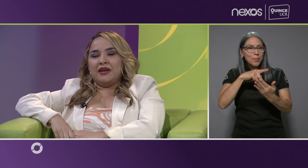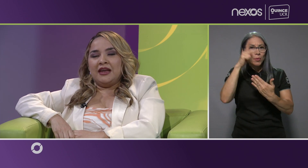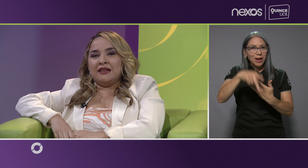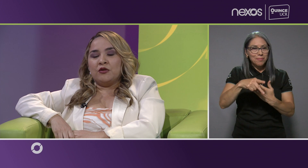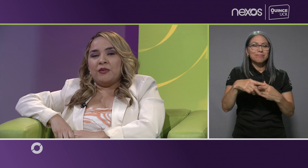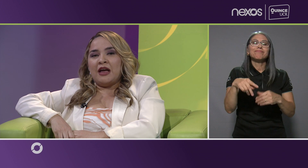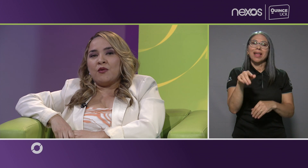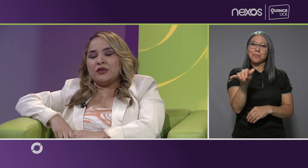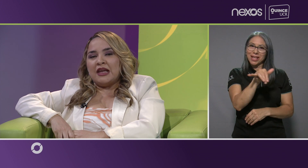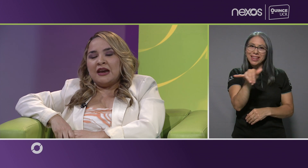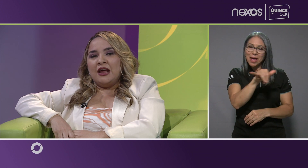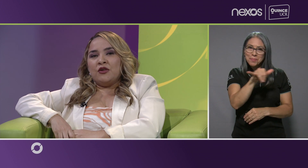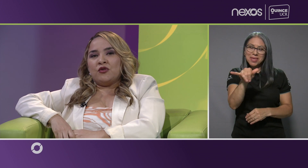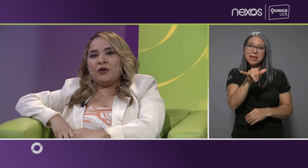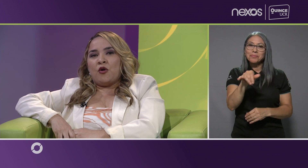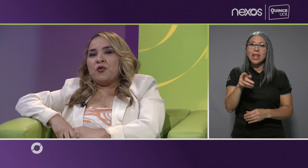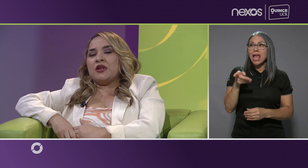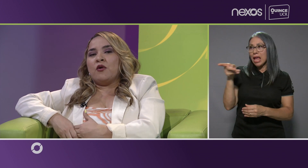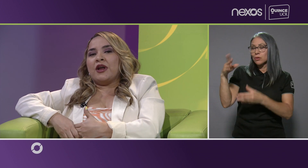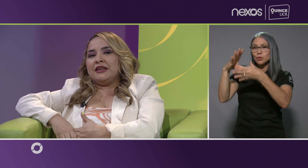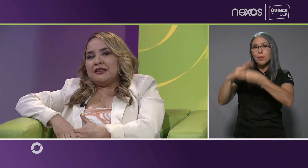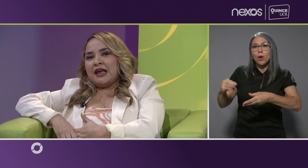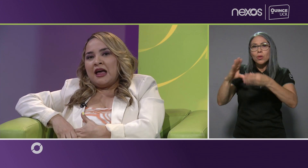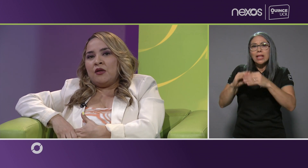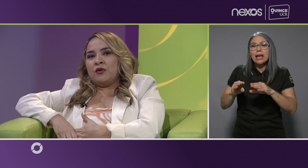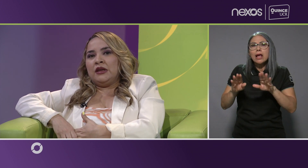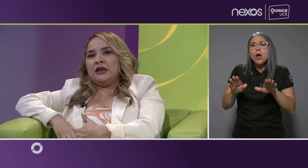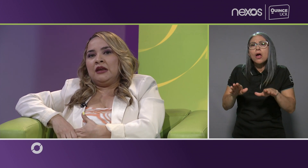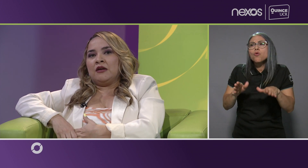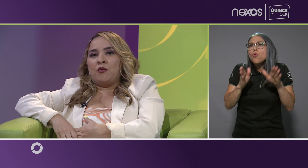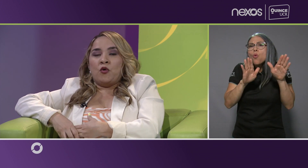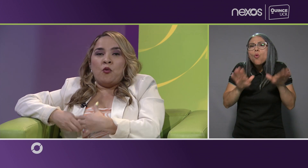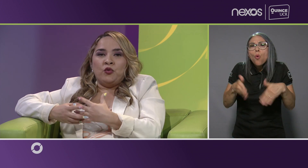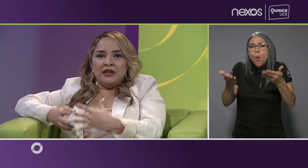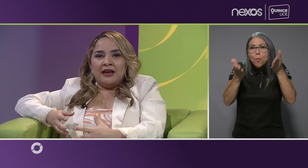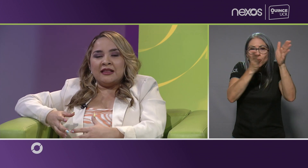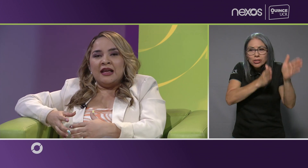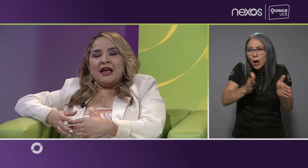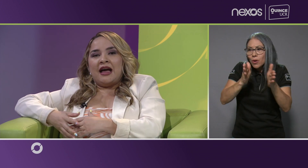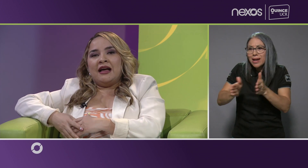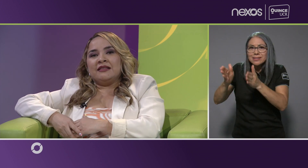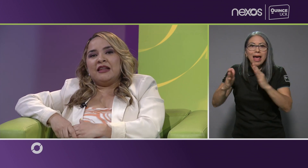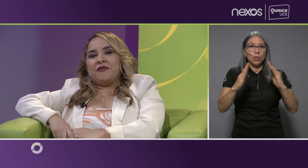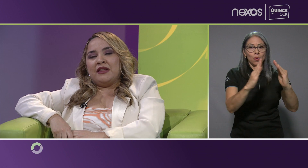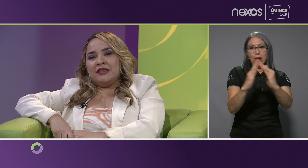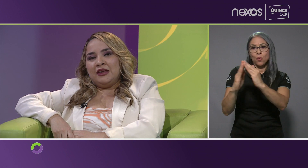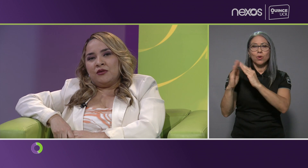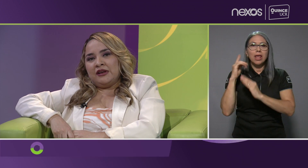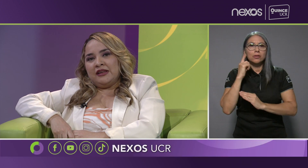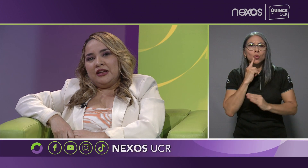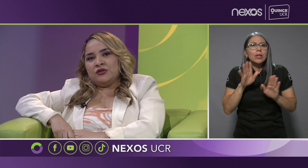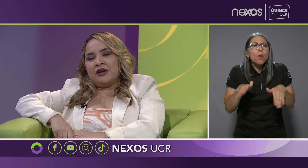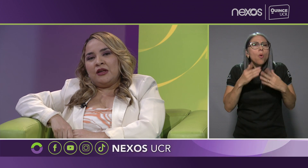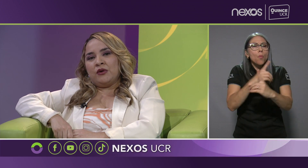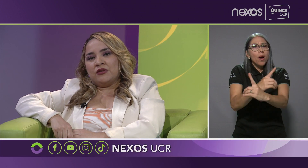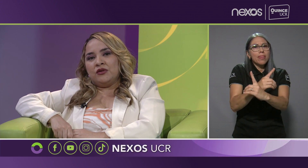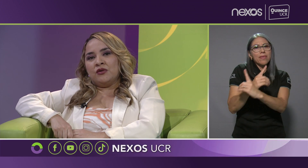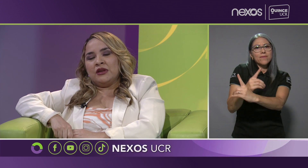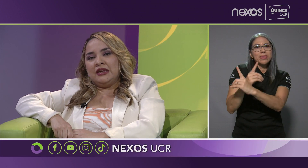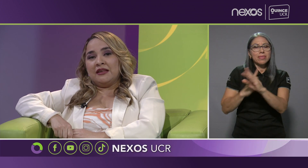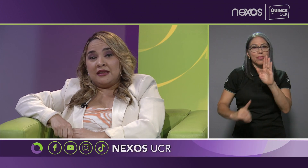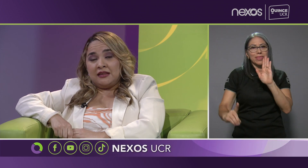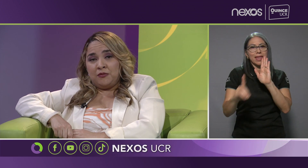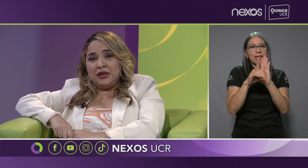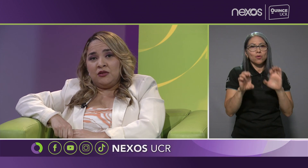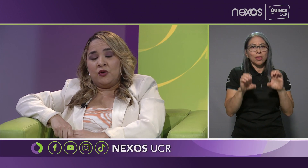porque también nos van a contar sobre cómo se han organizado y como comunidad han defendido el derecho a la